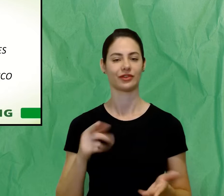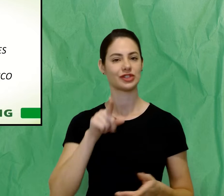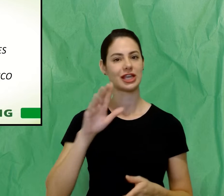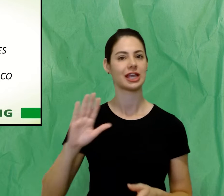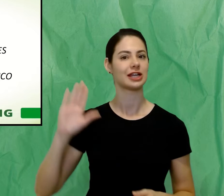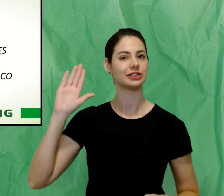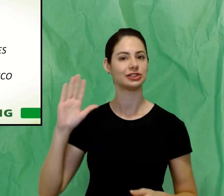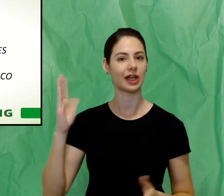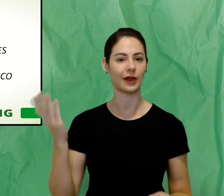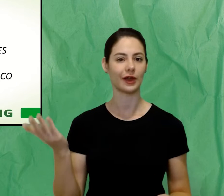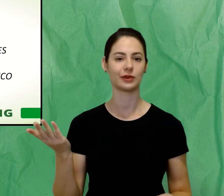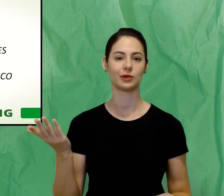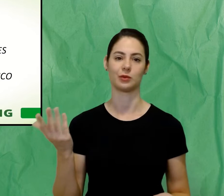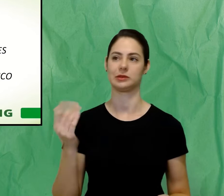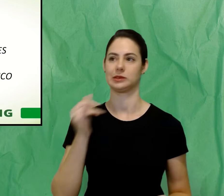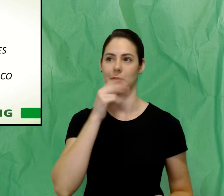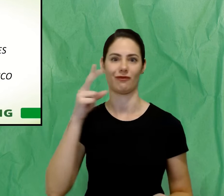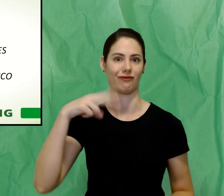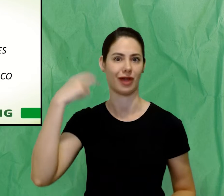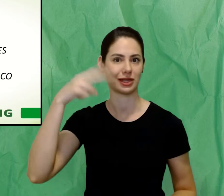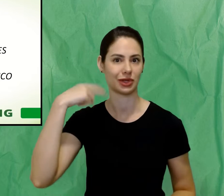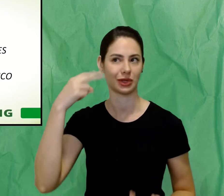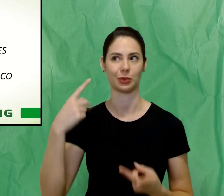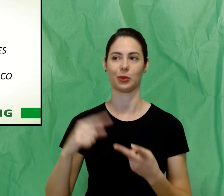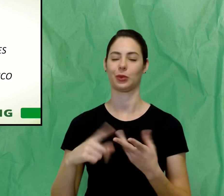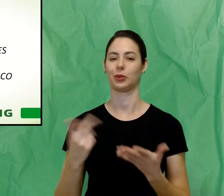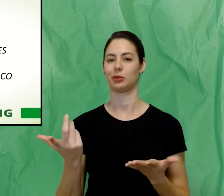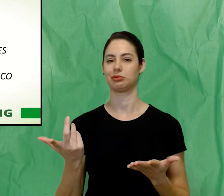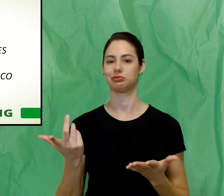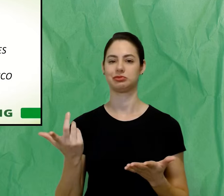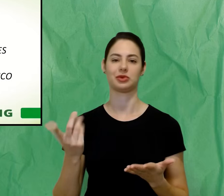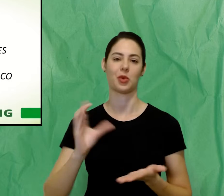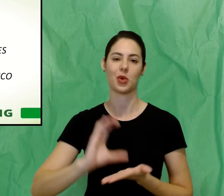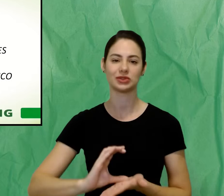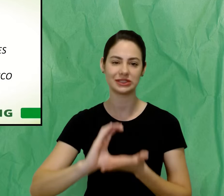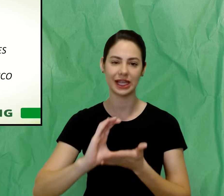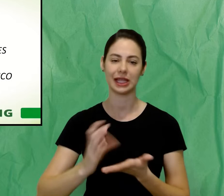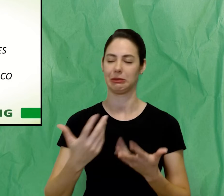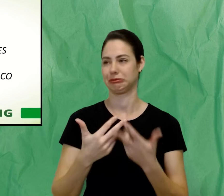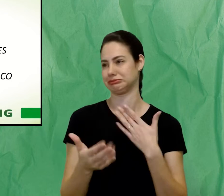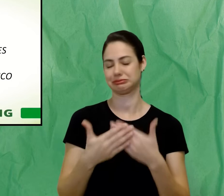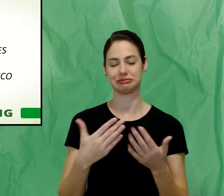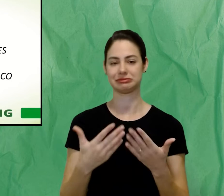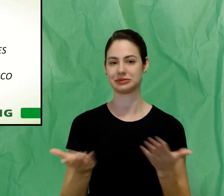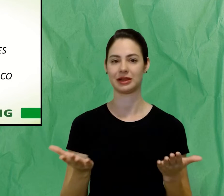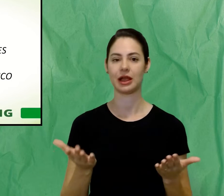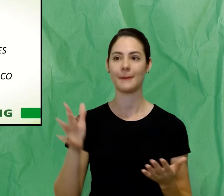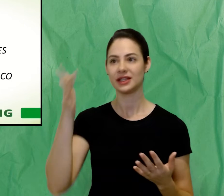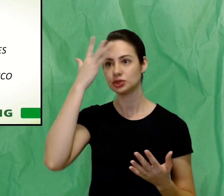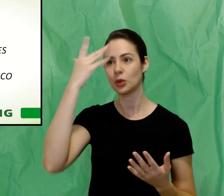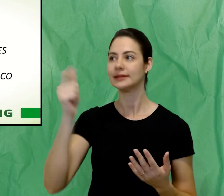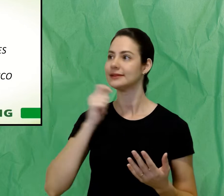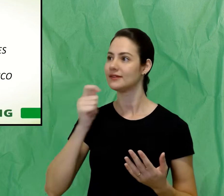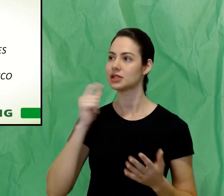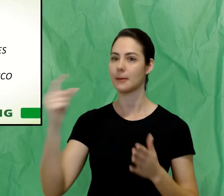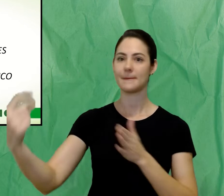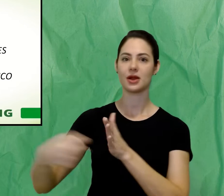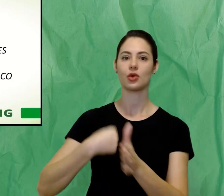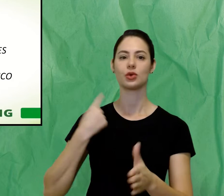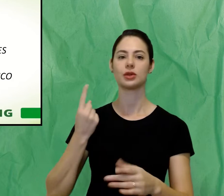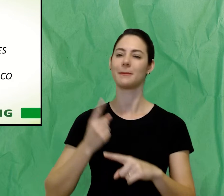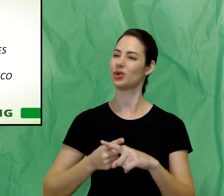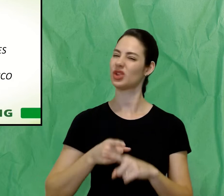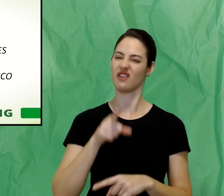um candidato a vereador, conselheiro tutelar ou algum outro cargo eletivo e o entrevistador te